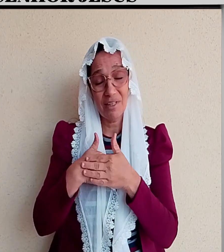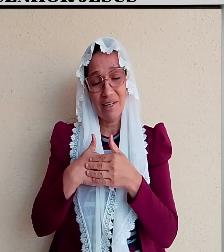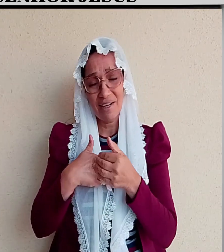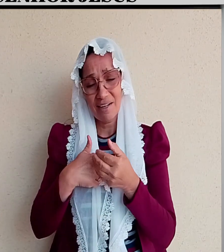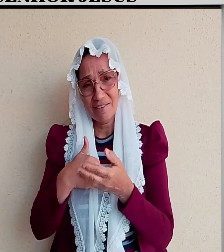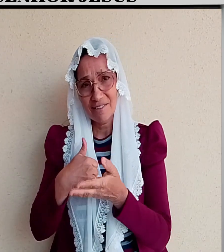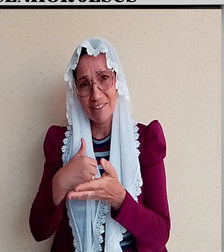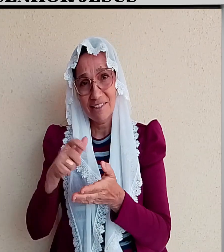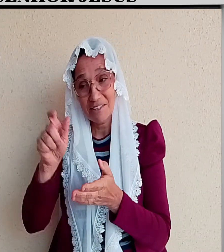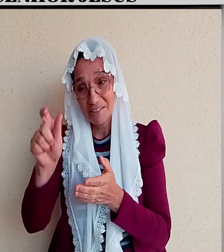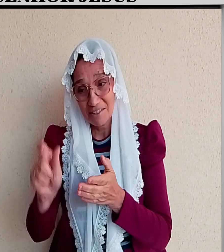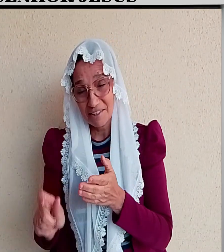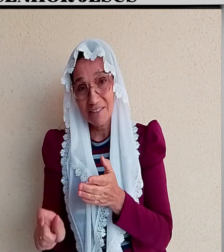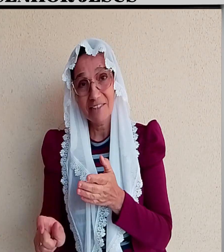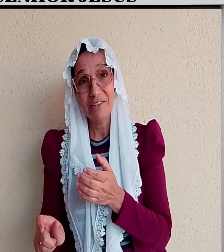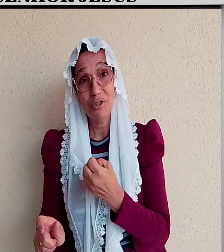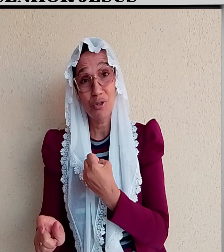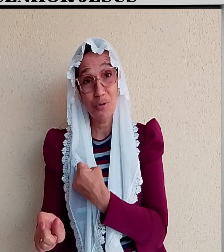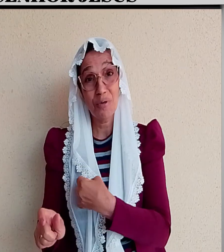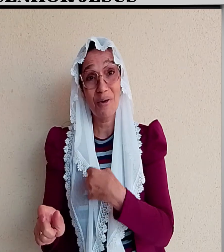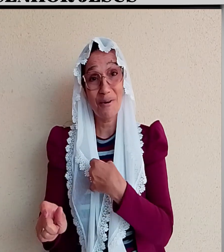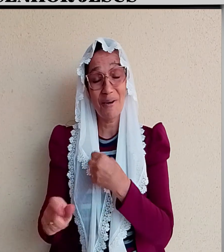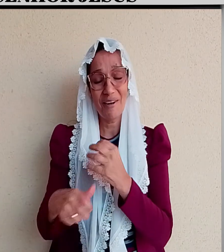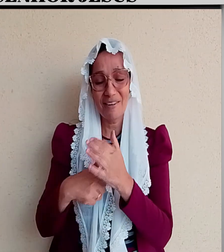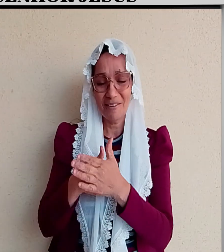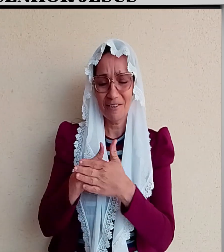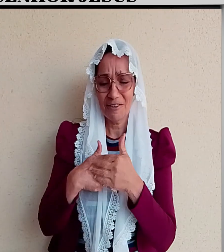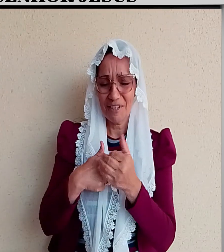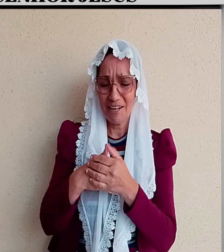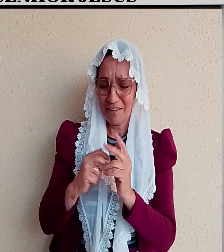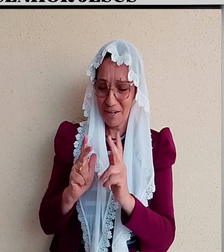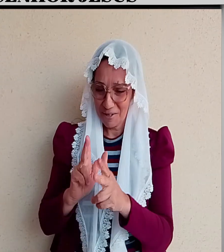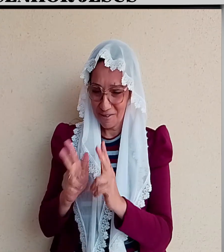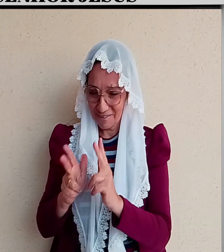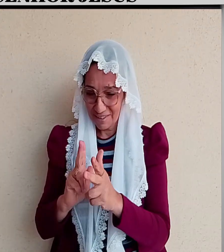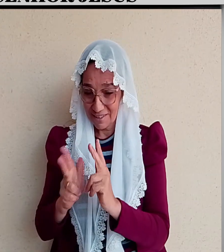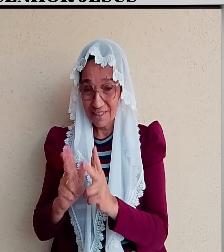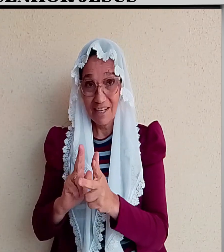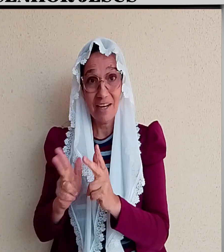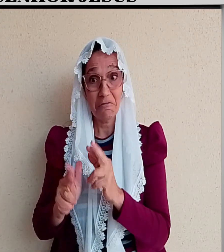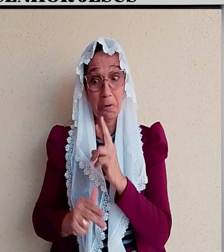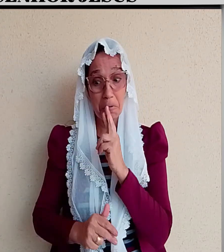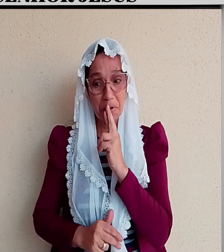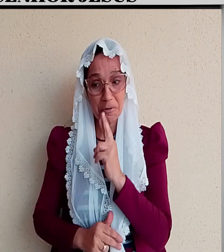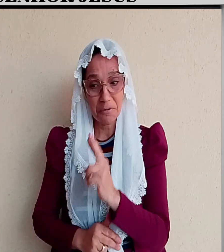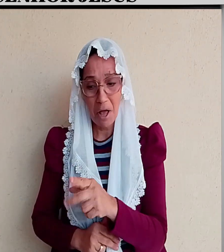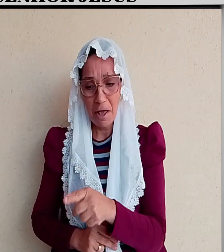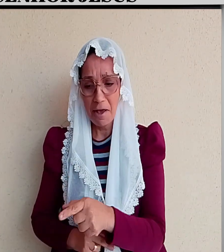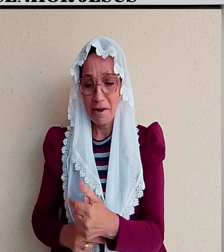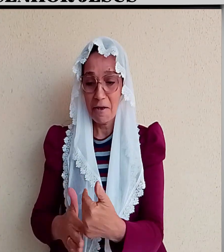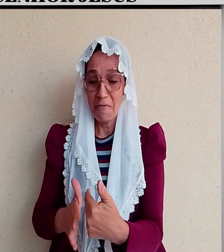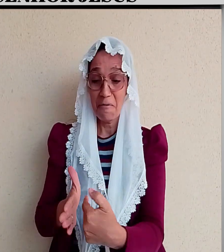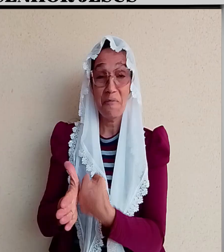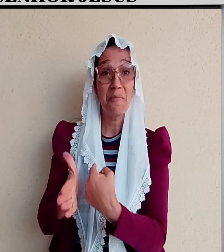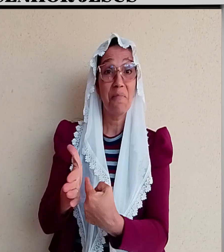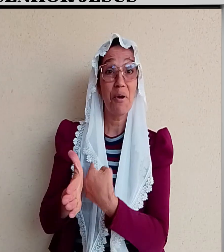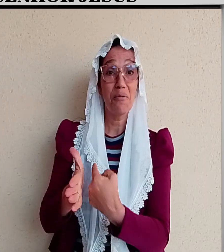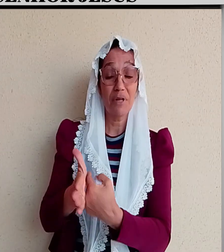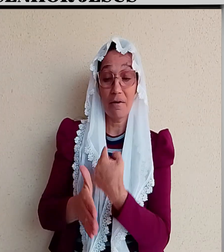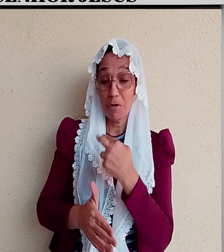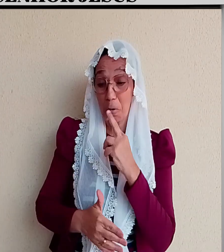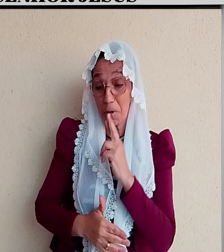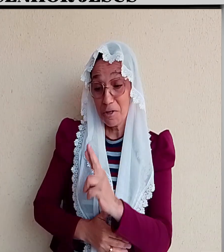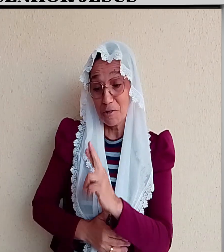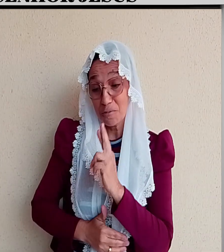podia conversar comigo. Era aquele que perguntava algo a mais e eu podia responder para ele. Aleluia, Jesus. Ô João, eu quero mudar